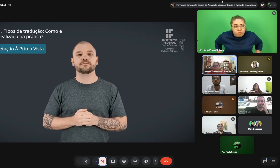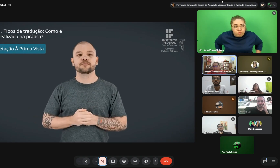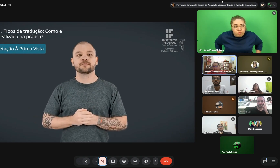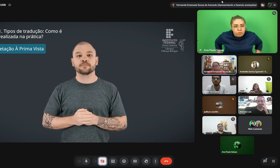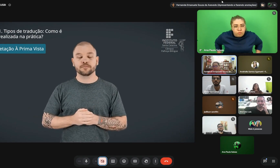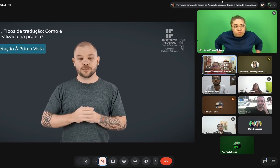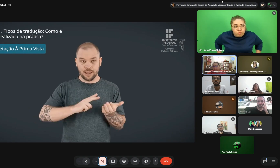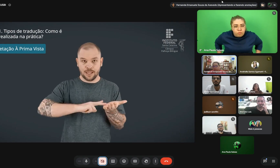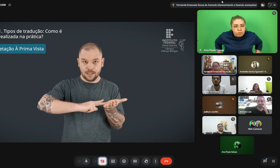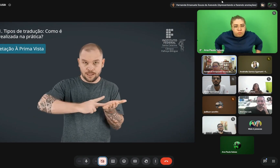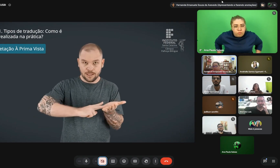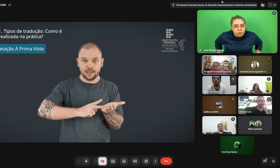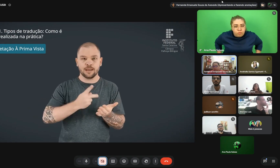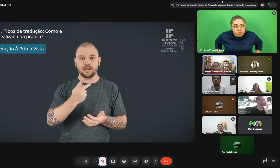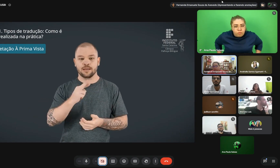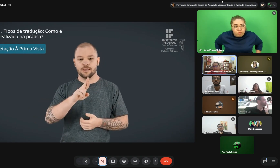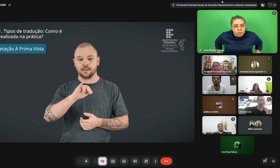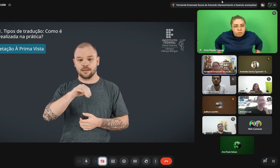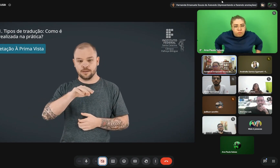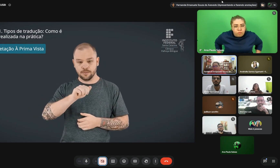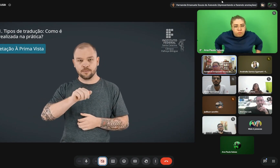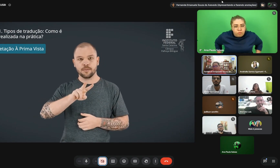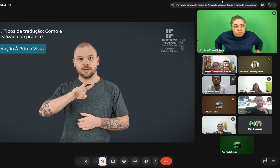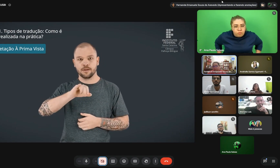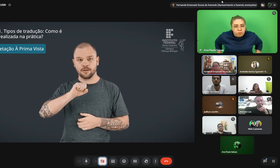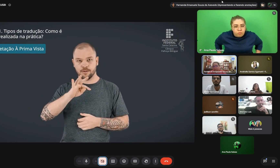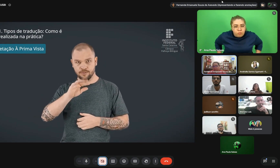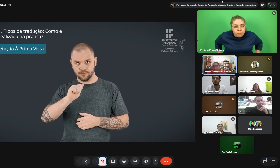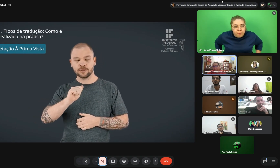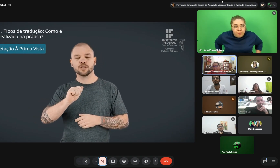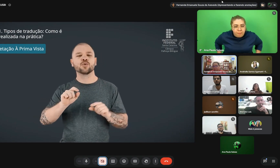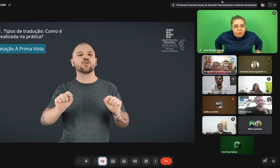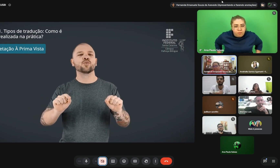Por isso que é tradução e interpretação.